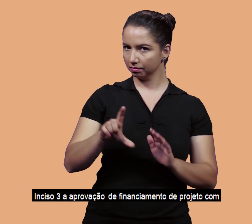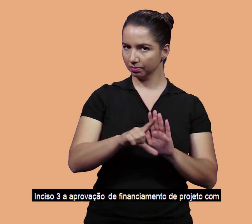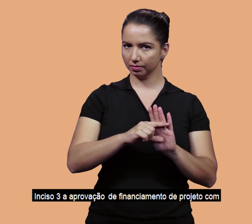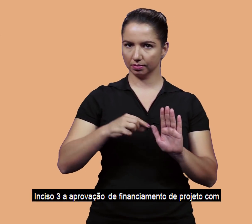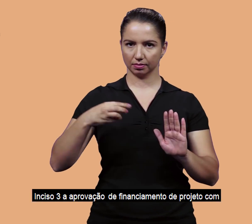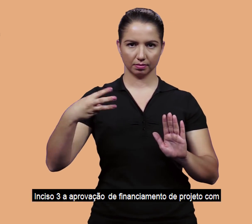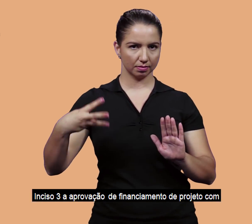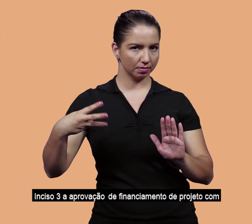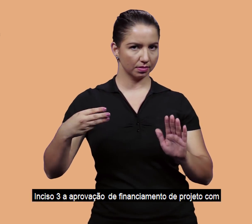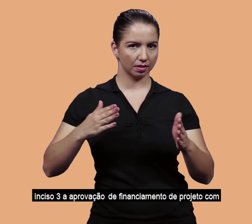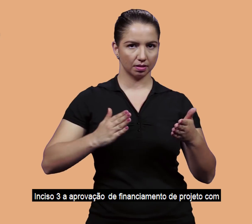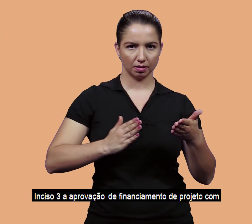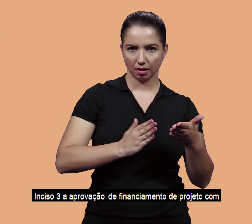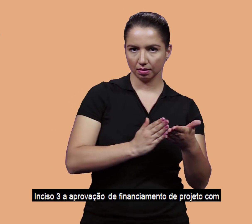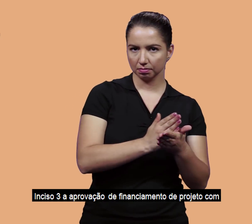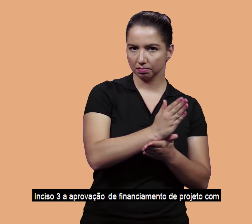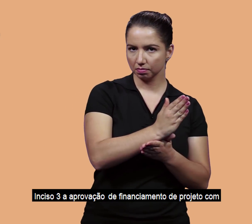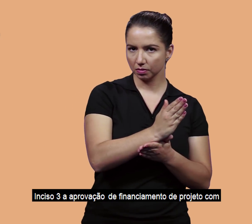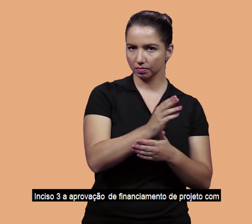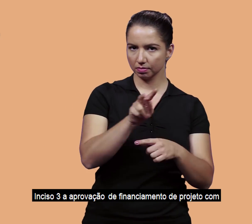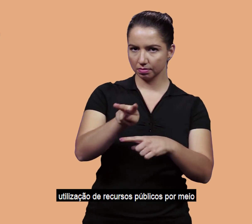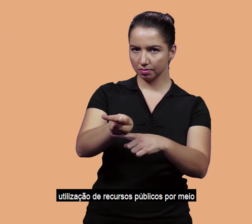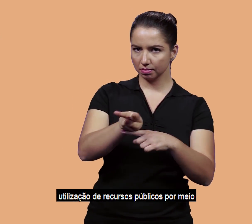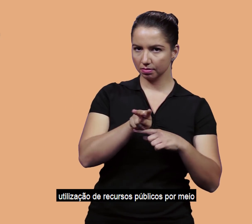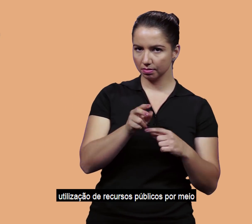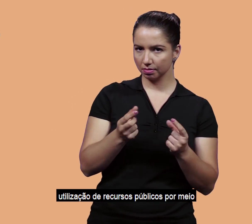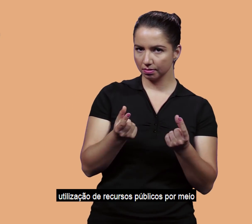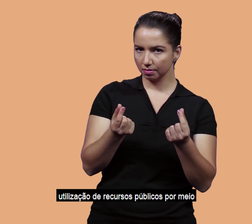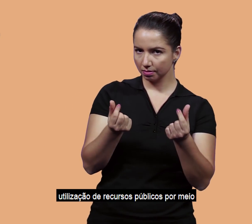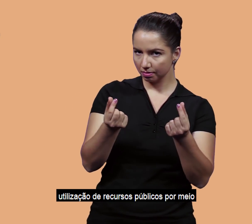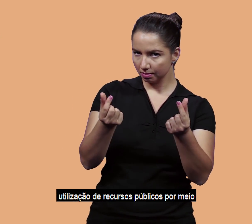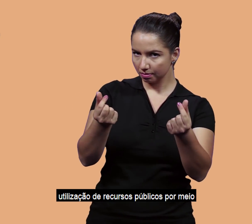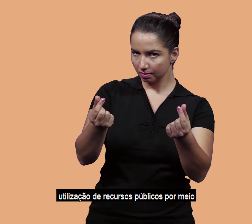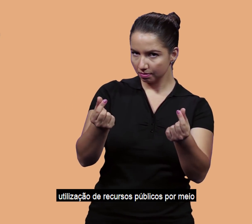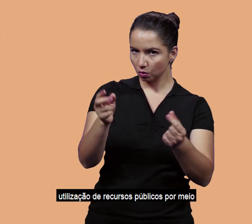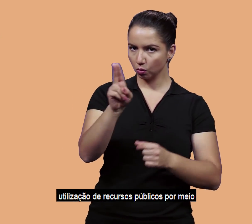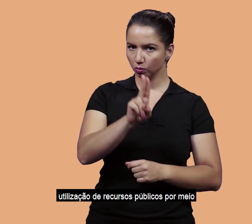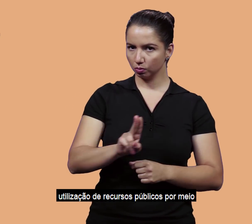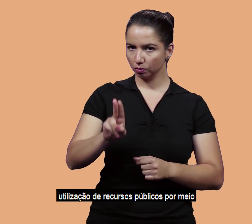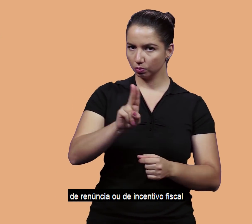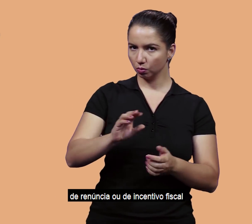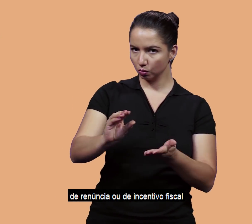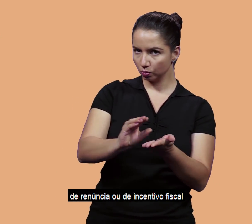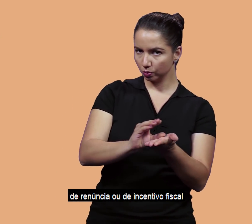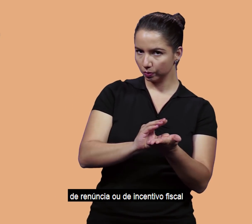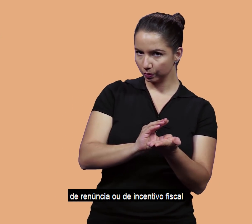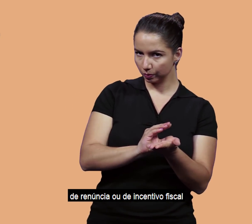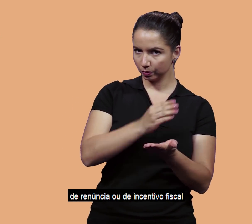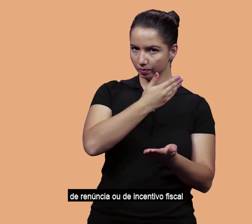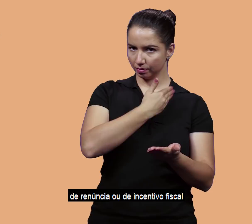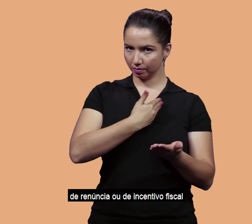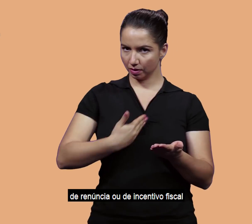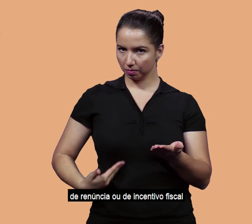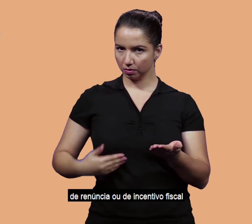aprovação de financiamento de projeto com utilização de recursos públicos por meio de renúncia ou de incentivo